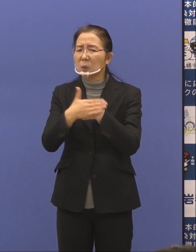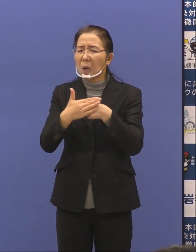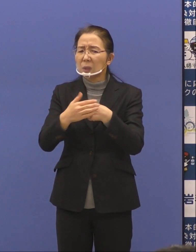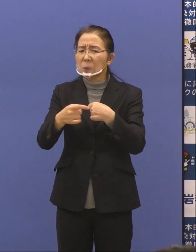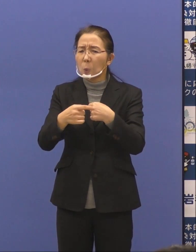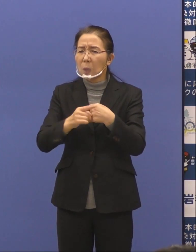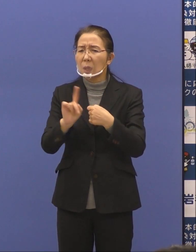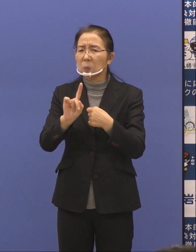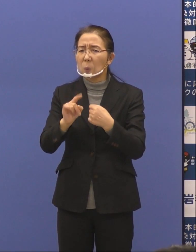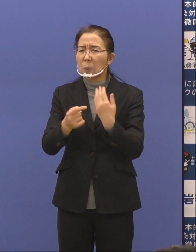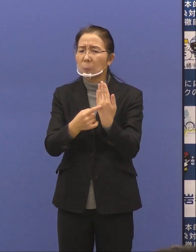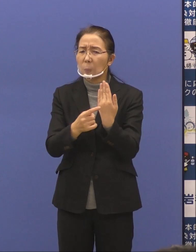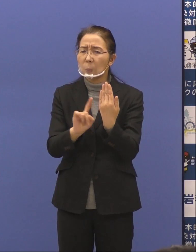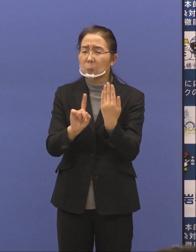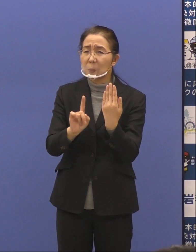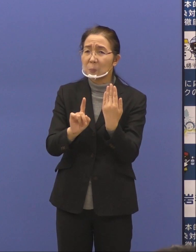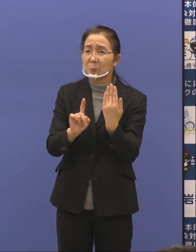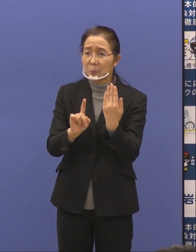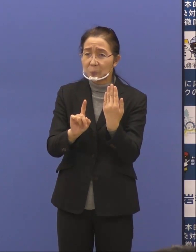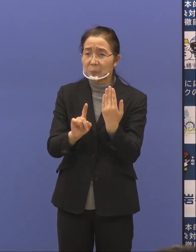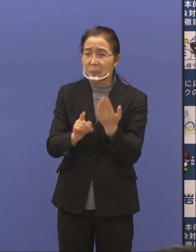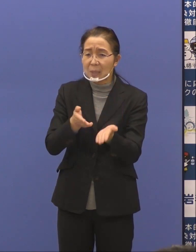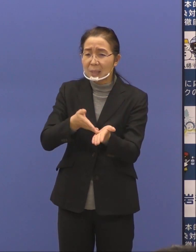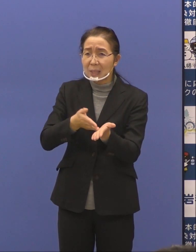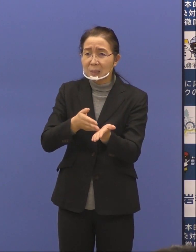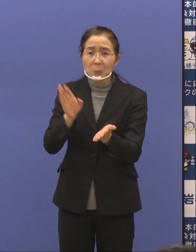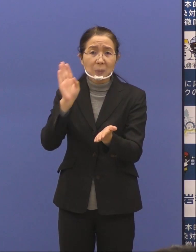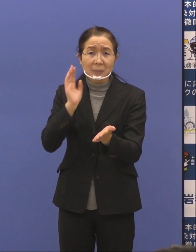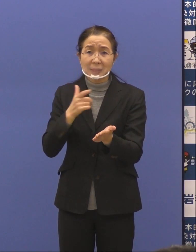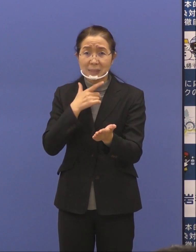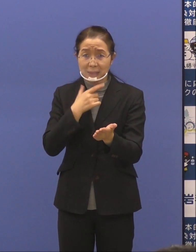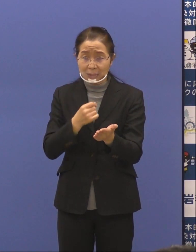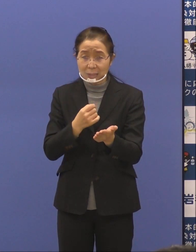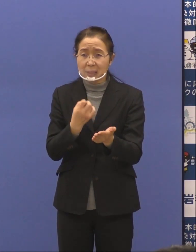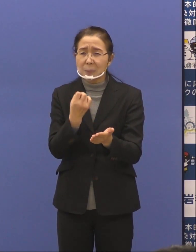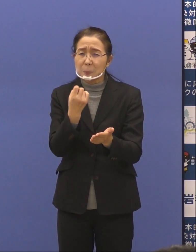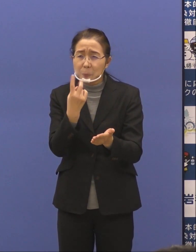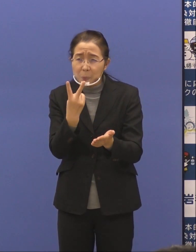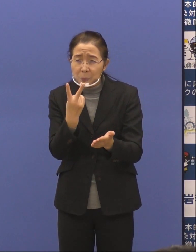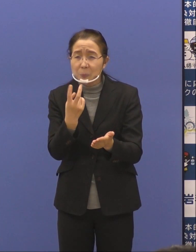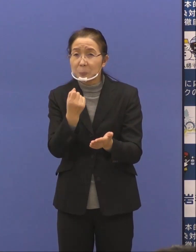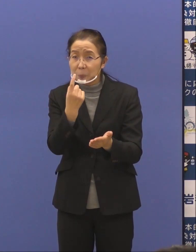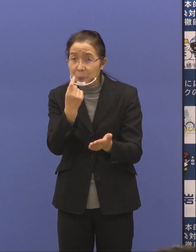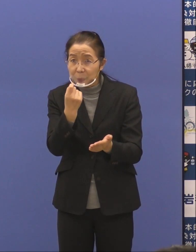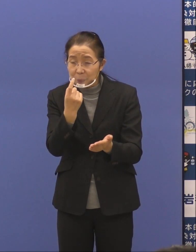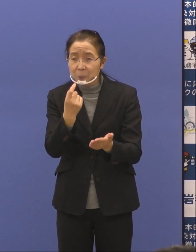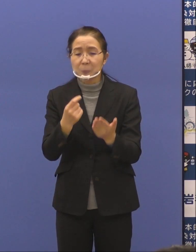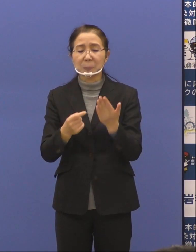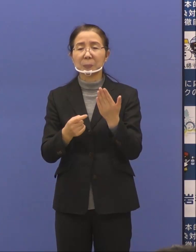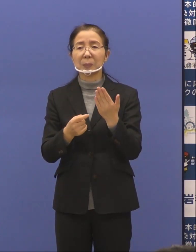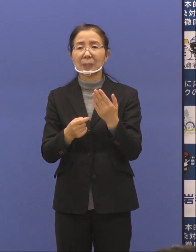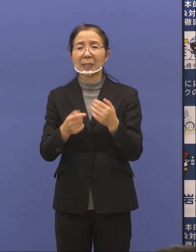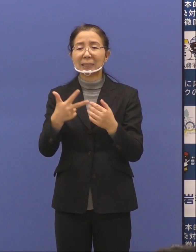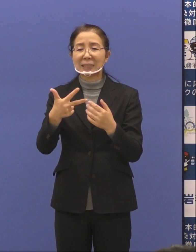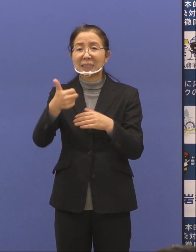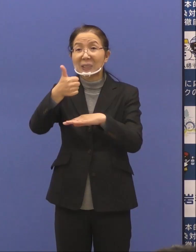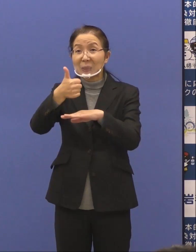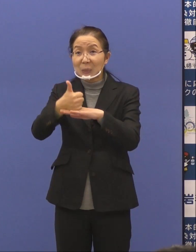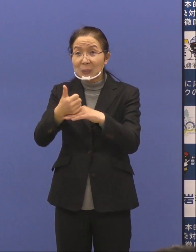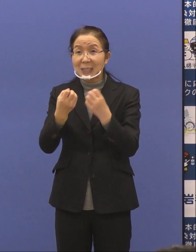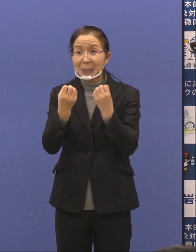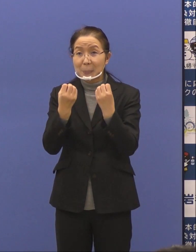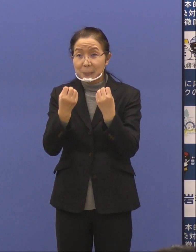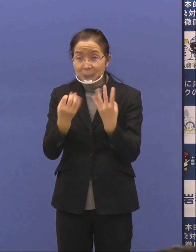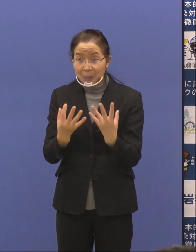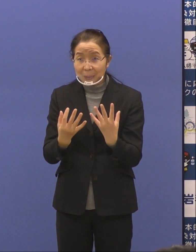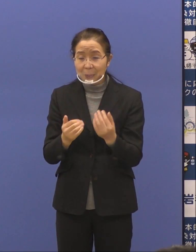点でおっしゃってるのかというのと、あと新しく市長に就任することにな